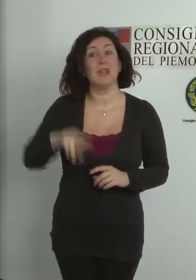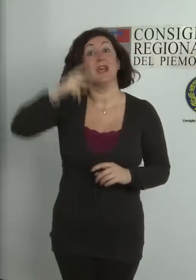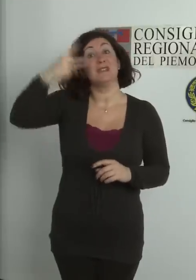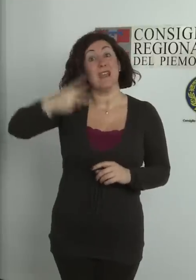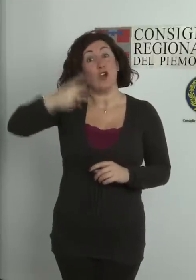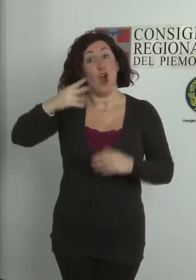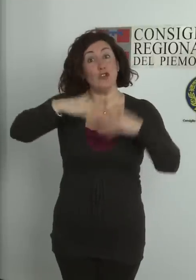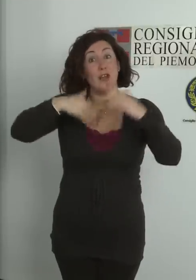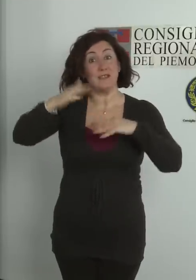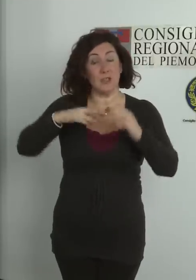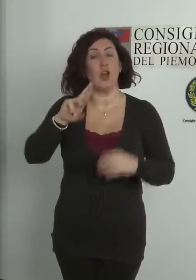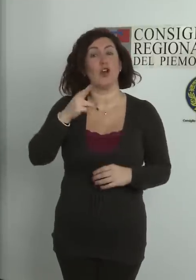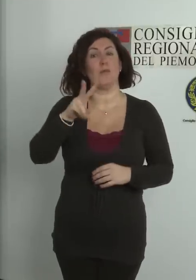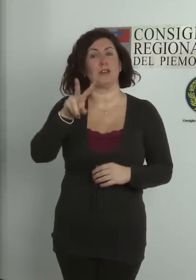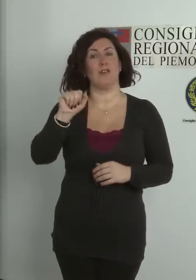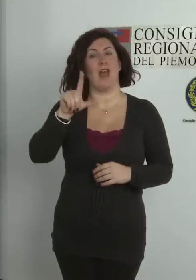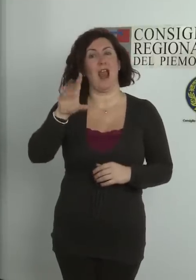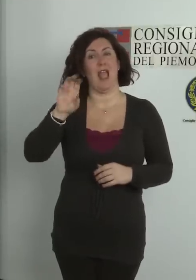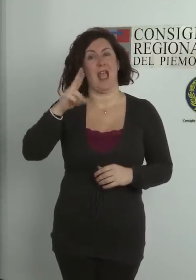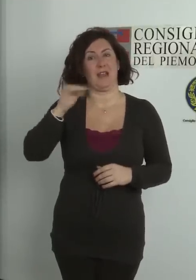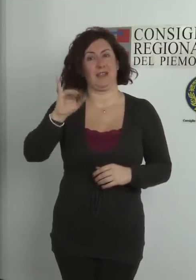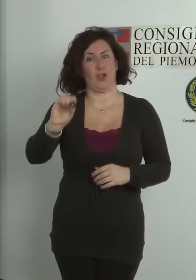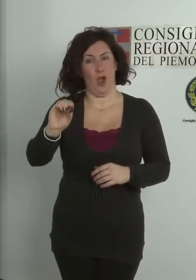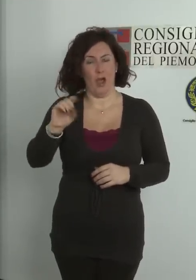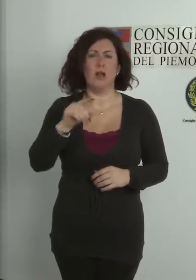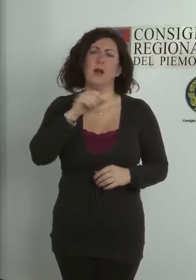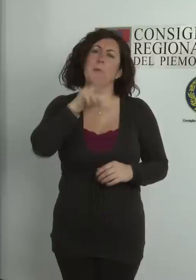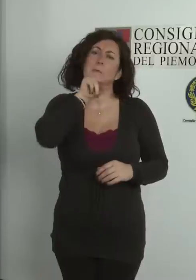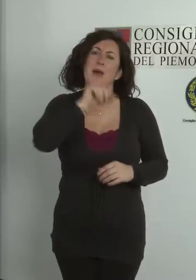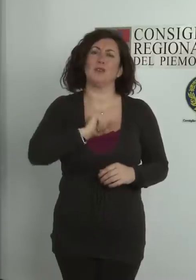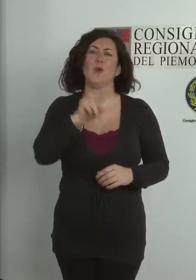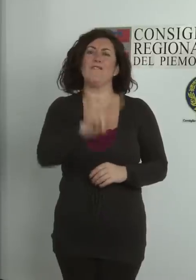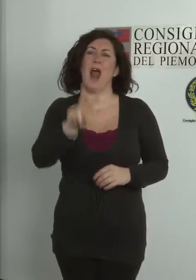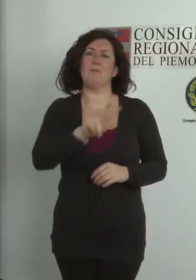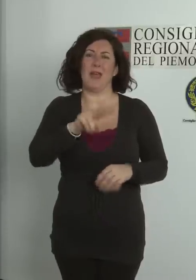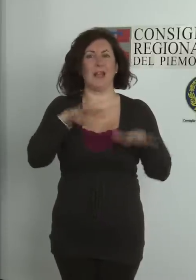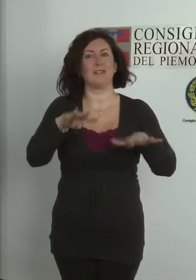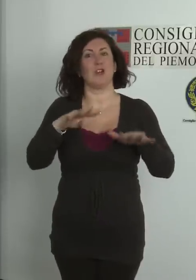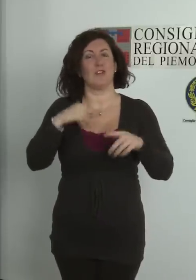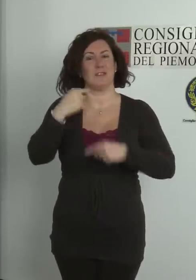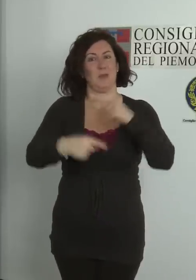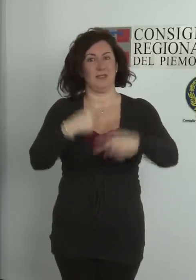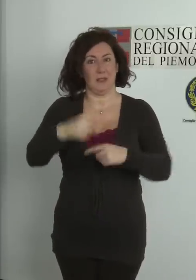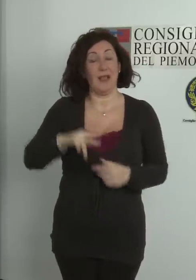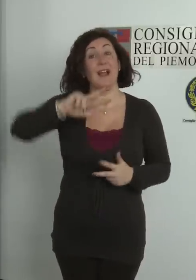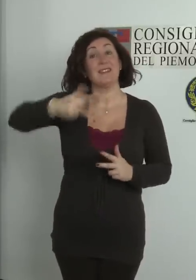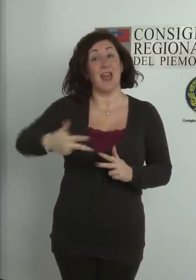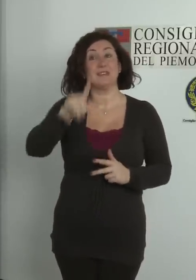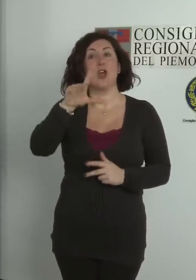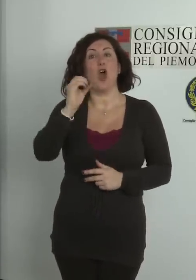valerio l'altro con i mia di valperga nel xvii secolo perche sara lorenzetti ricordare e raccontare